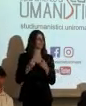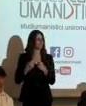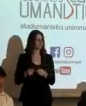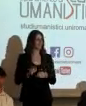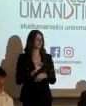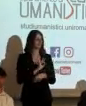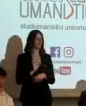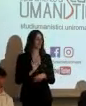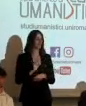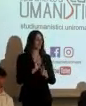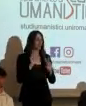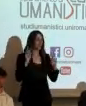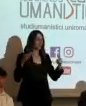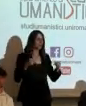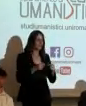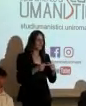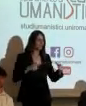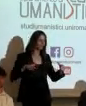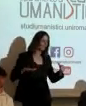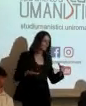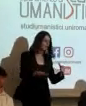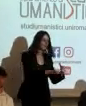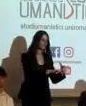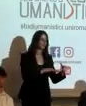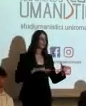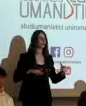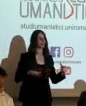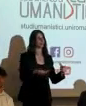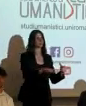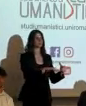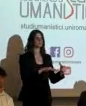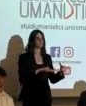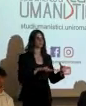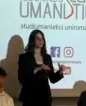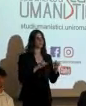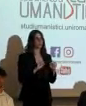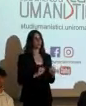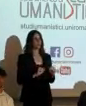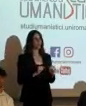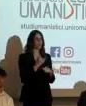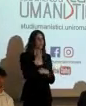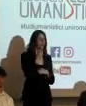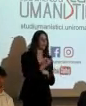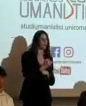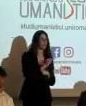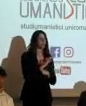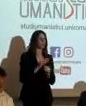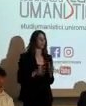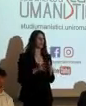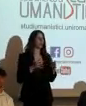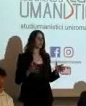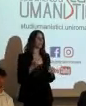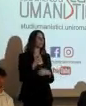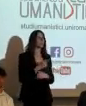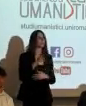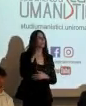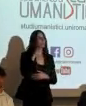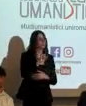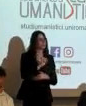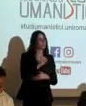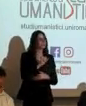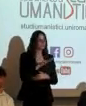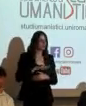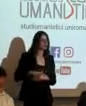città e realtà urbane, più o meno grandi, e capire anche interi